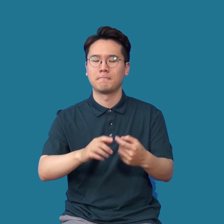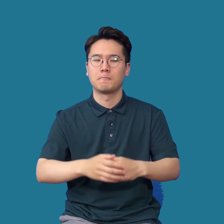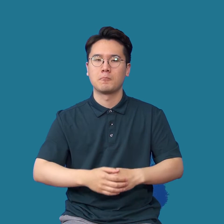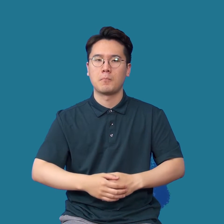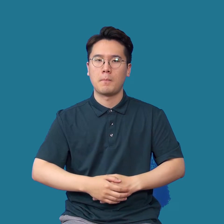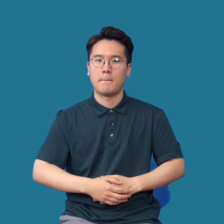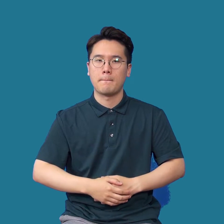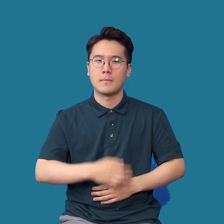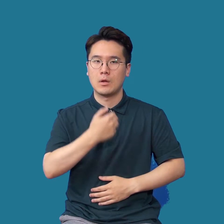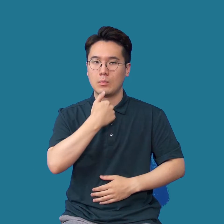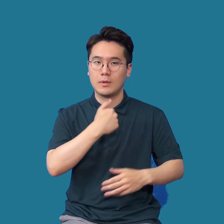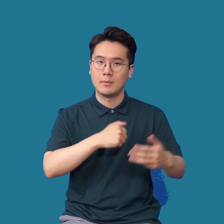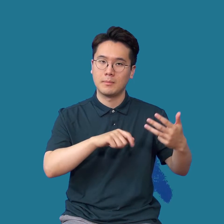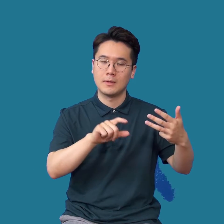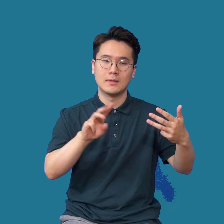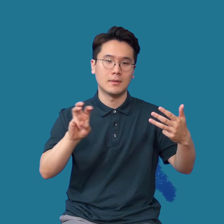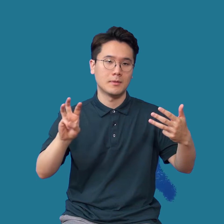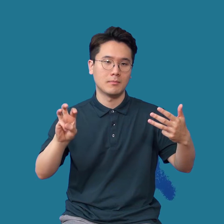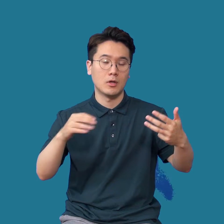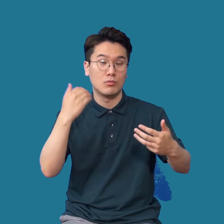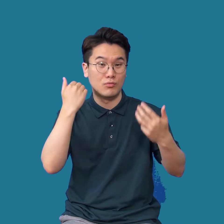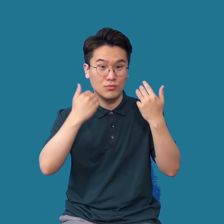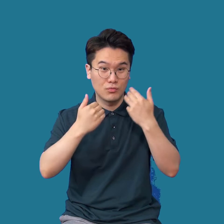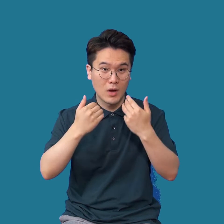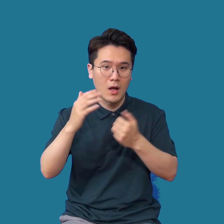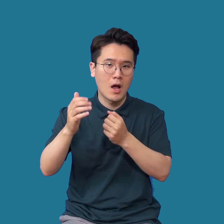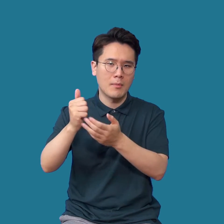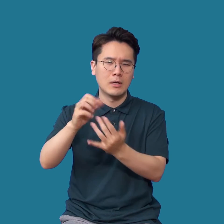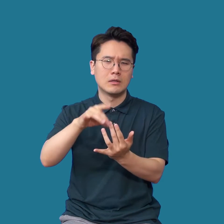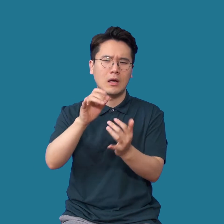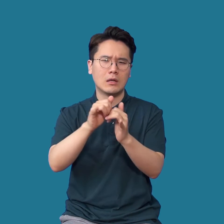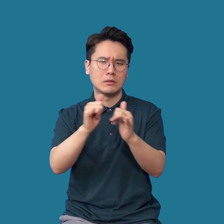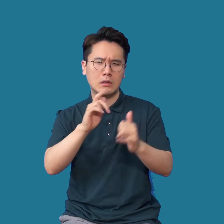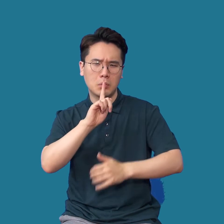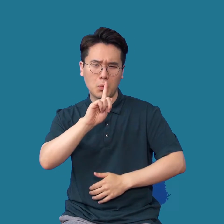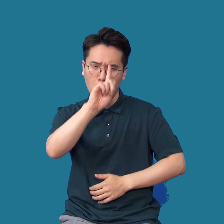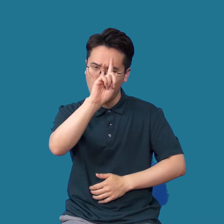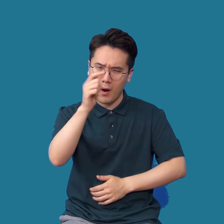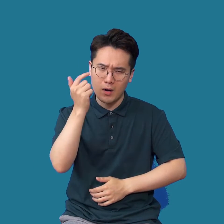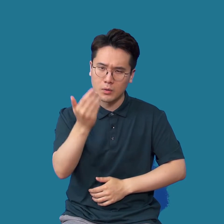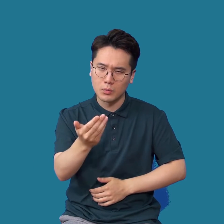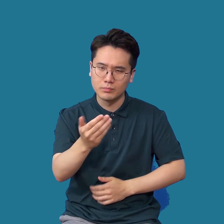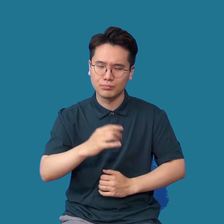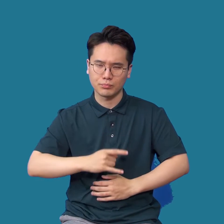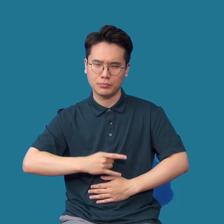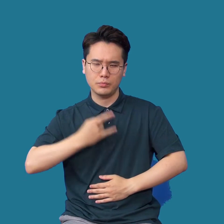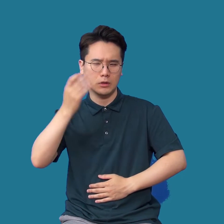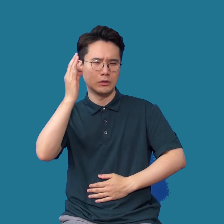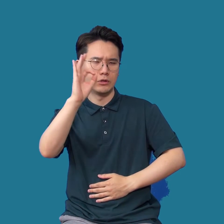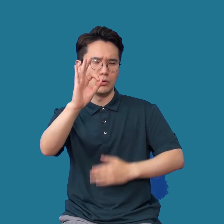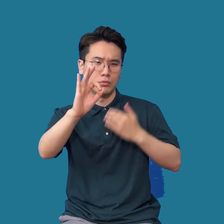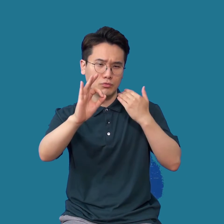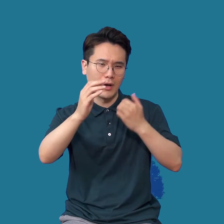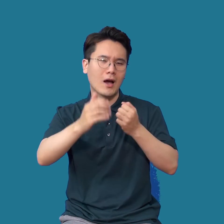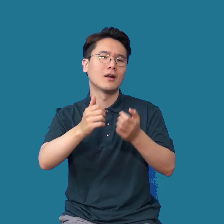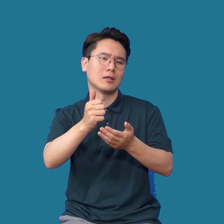능히 하나님께서 택하신 자들을 고발하리요? 의롭다 하신 이는 하나님이시니 누가